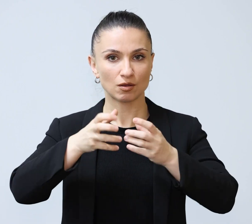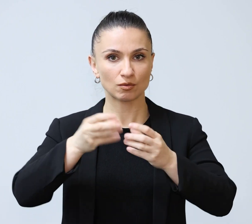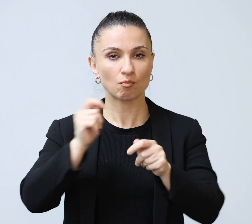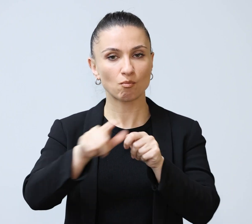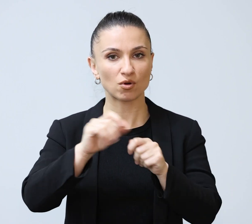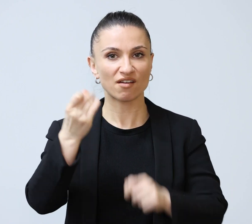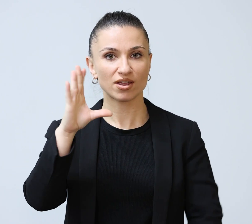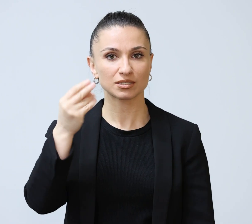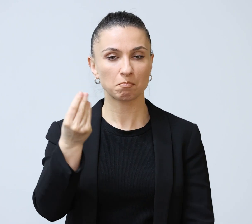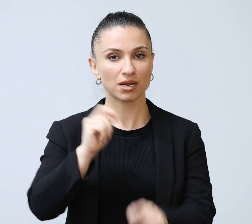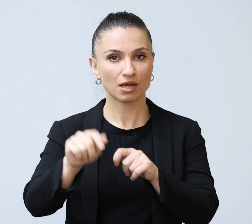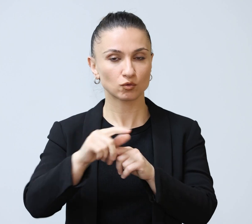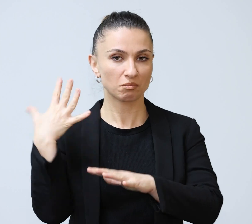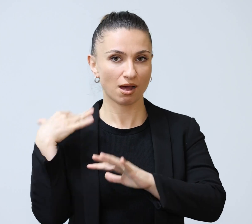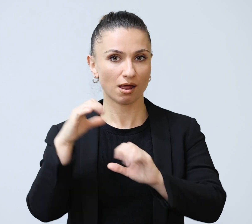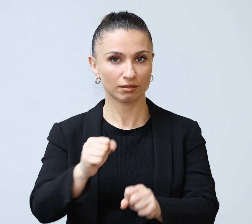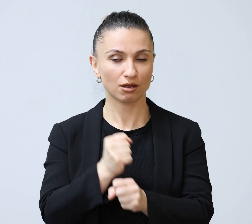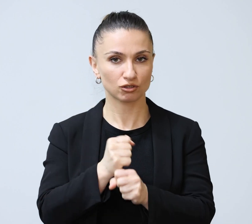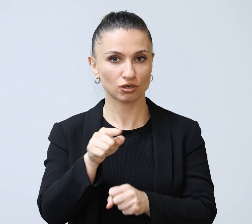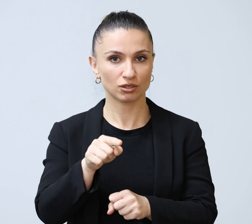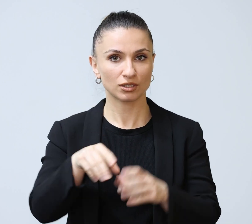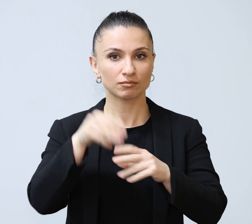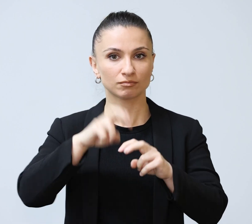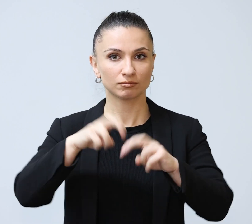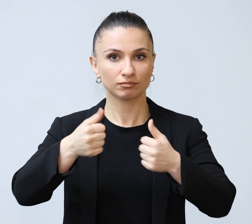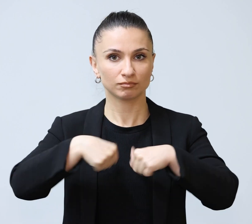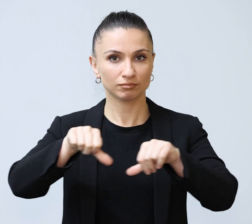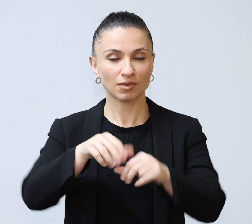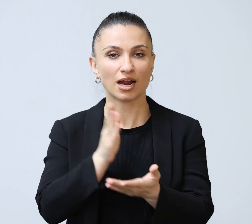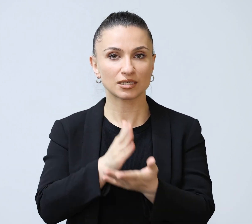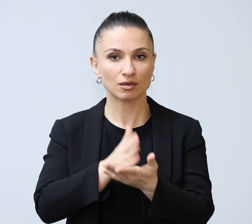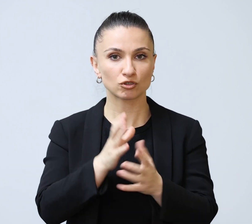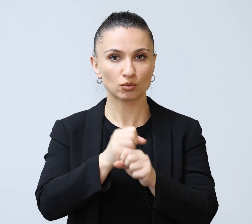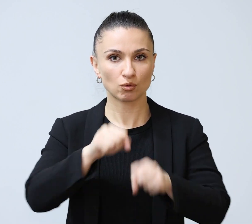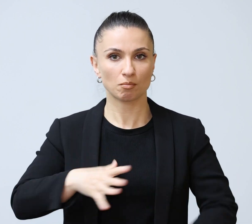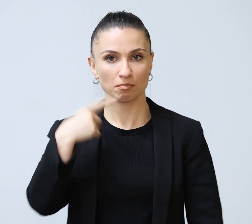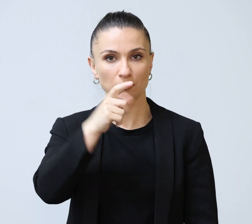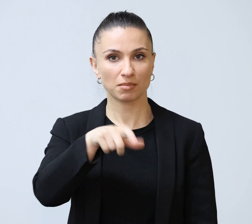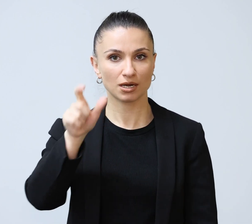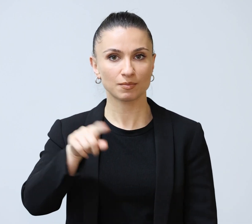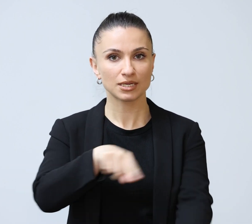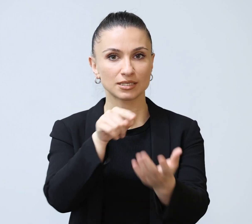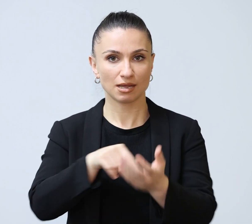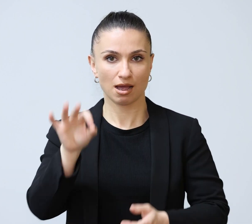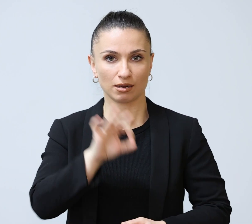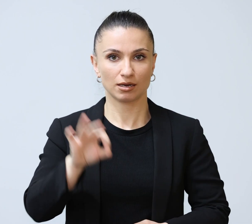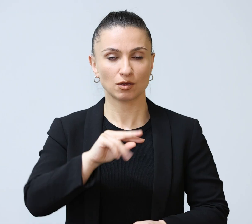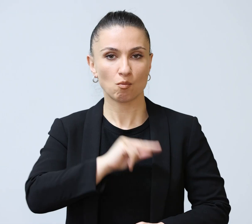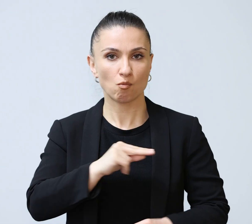ԿԸՀ-ում սահմանափակ հնարավորություն ունեցող անձանց խնդիրներով աշխատող խմբի և Վրաստանի հանրային պաշտպանին առընթեր սահմանափակ